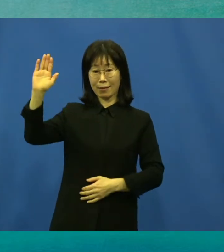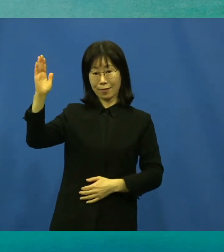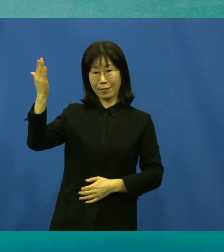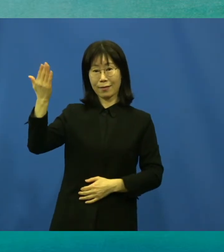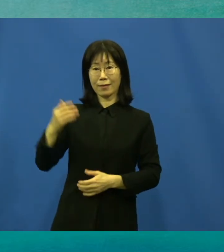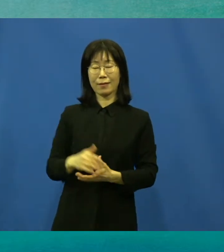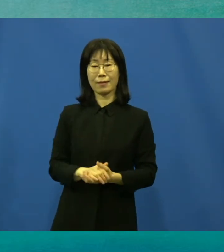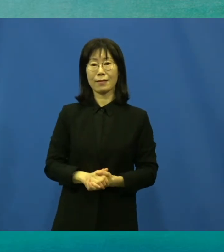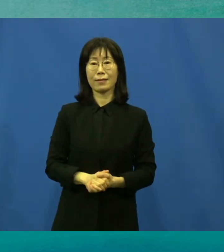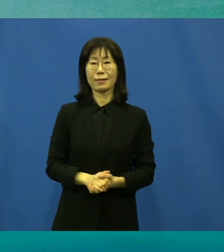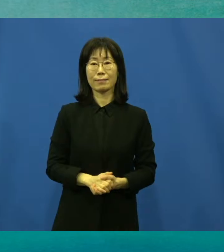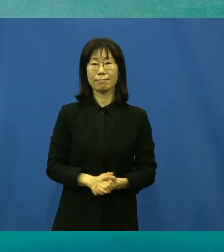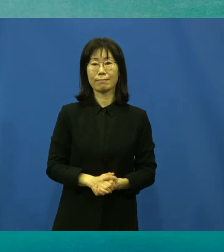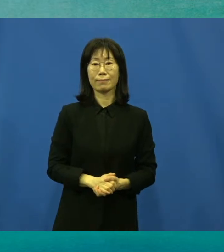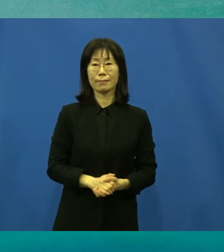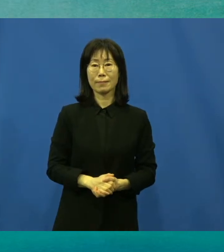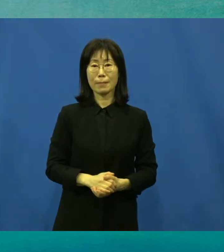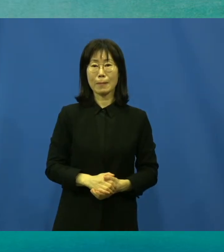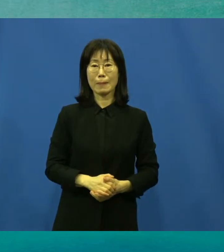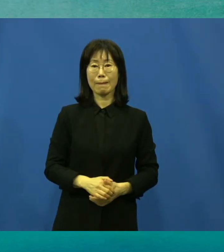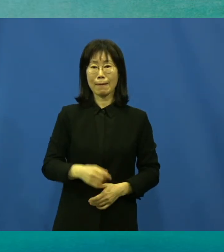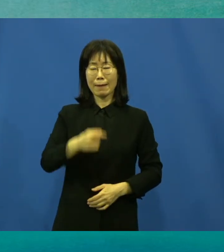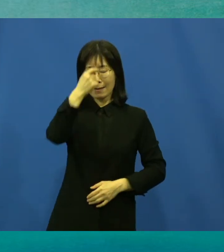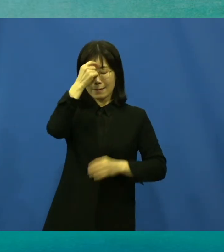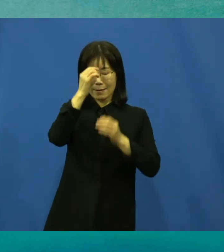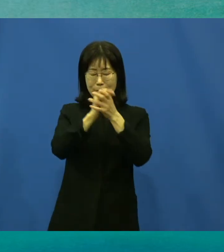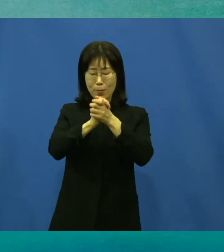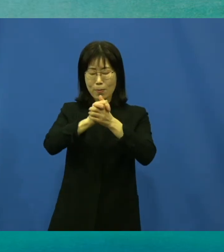기도의 정상의 감사가 있는 것입니다.